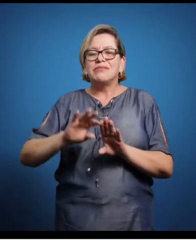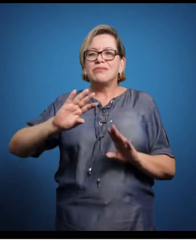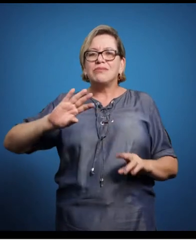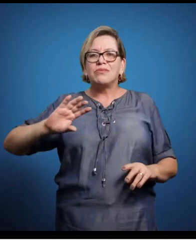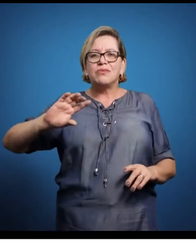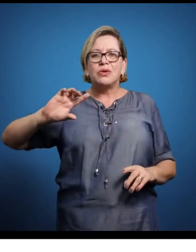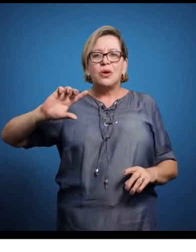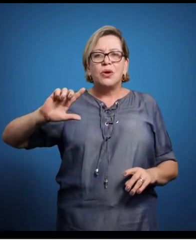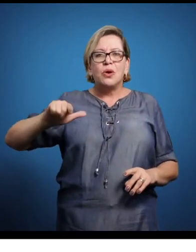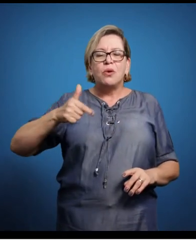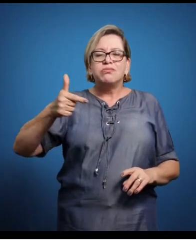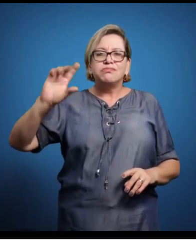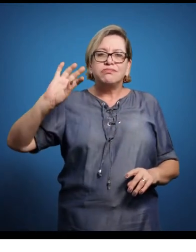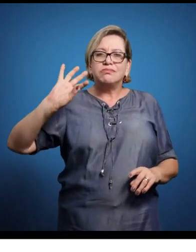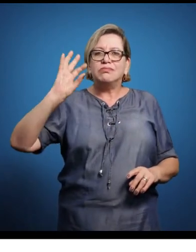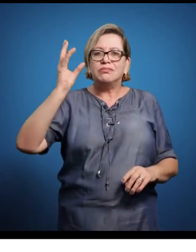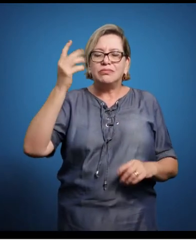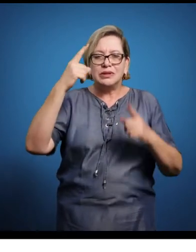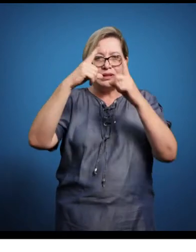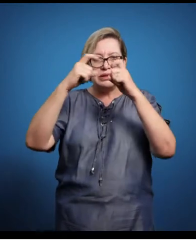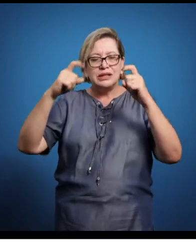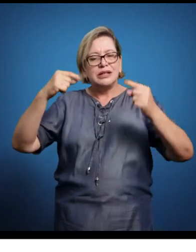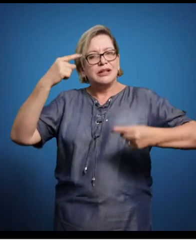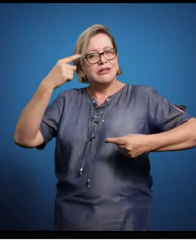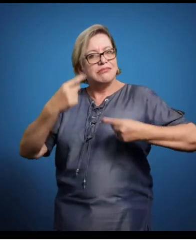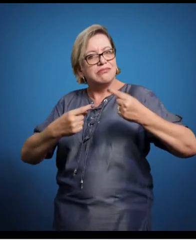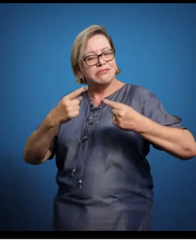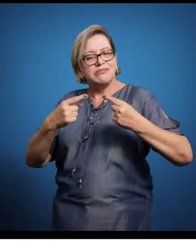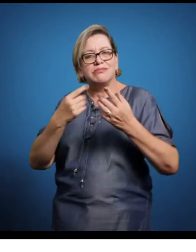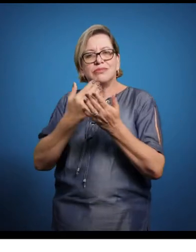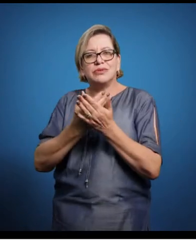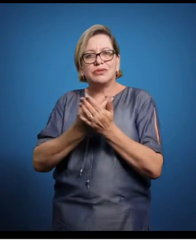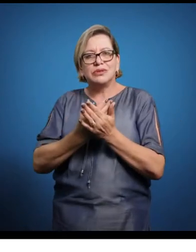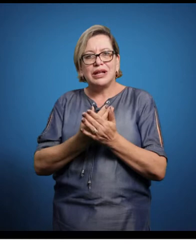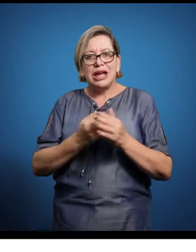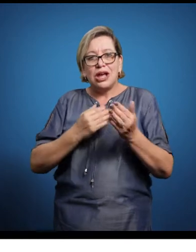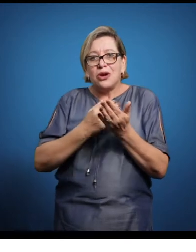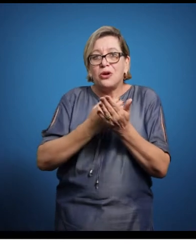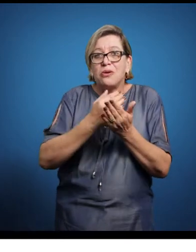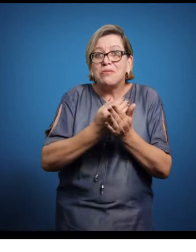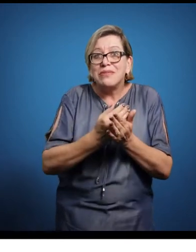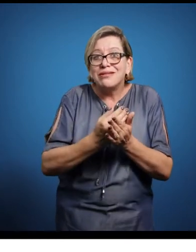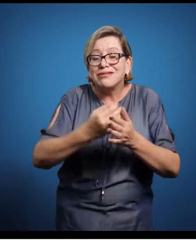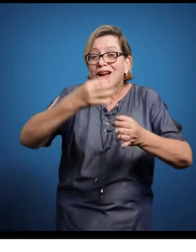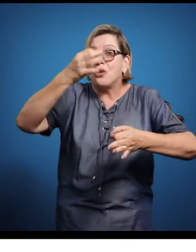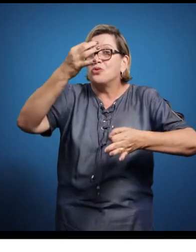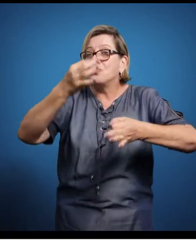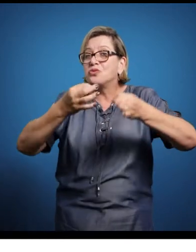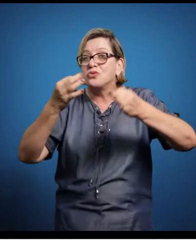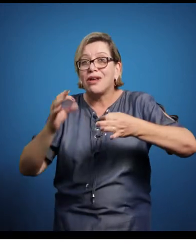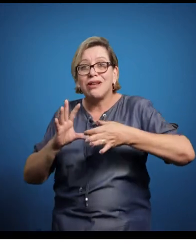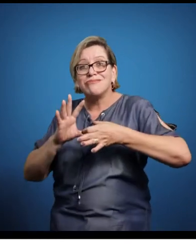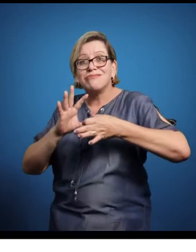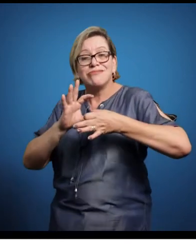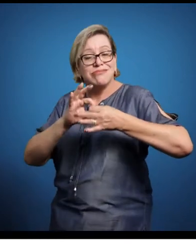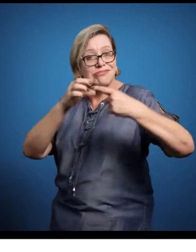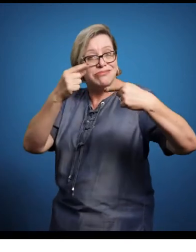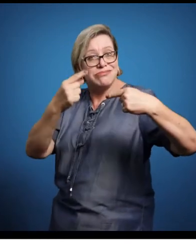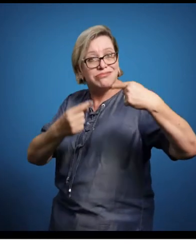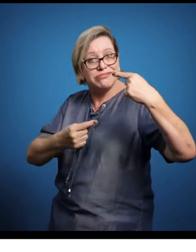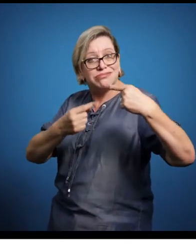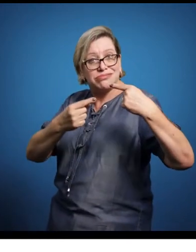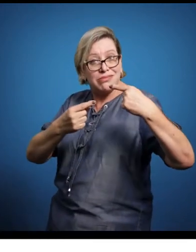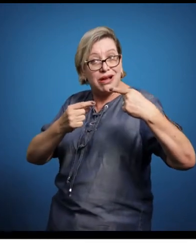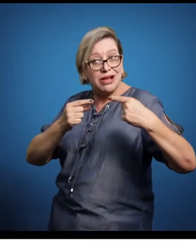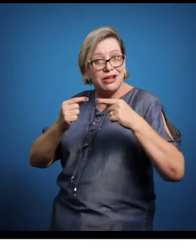ciência política começa a estudar é a politização do judiciário ea própria judicialização da política como um fenômeno muito